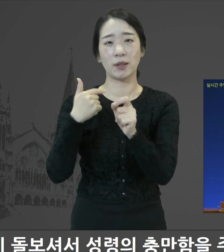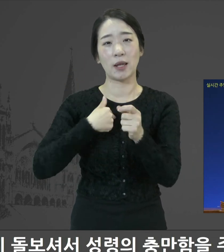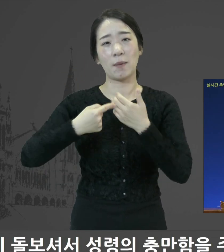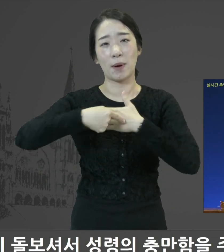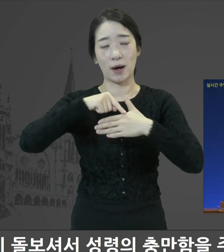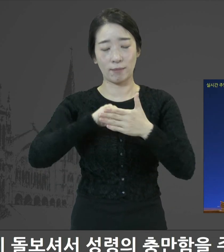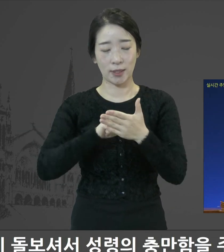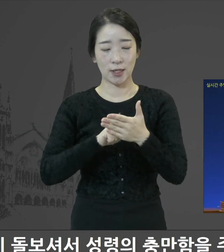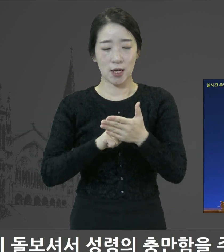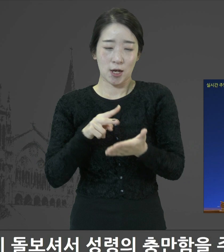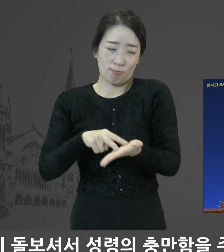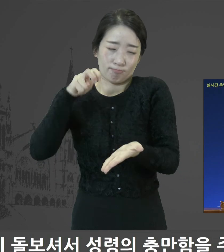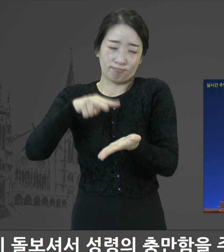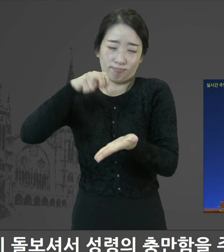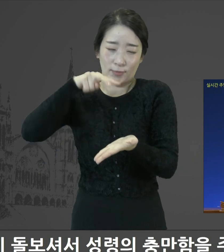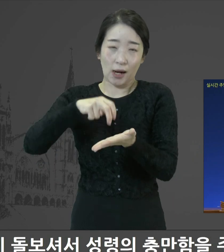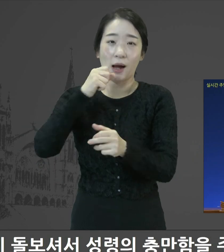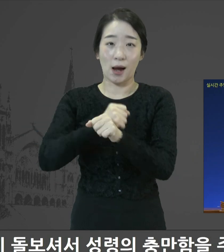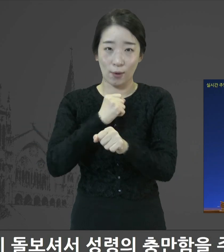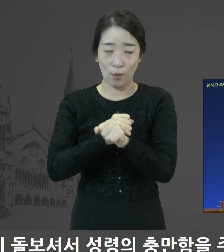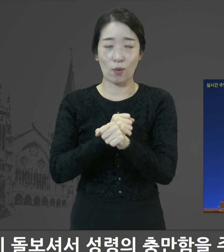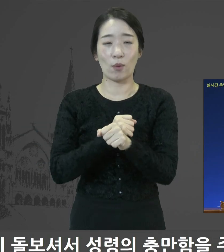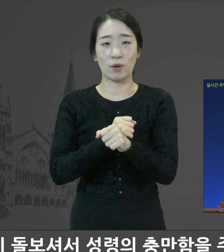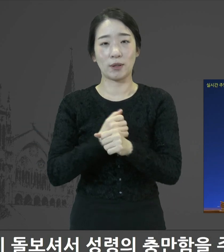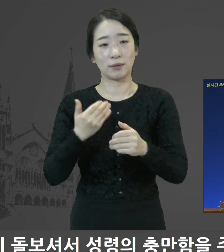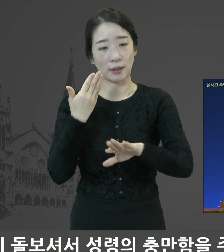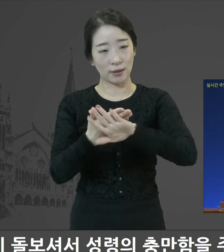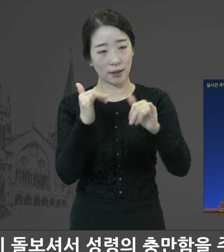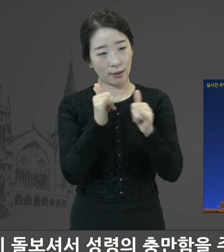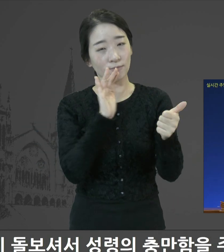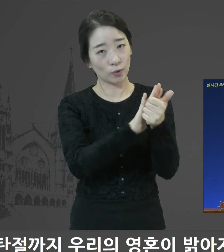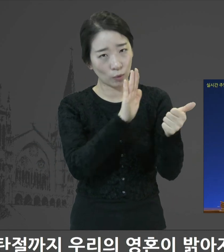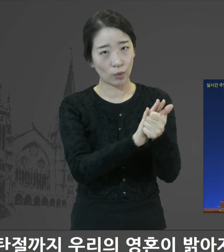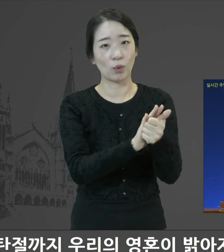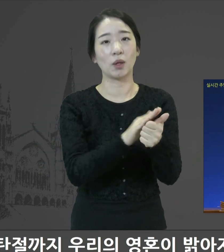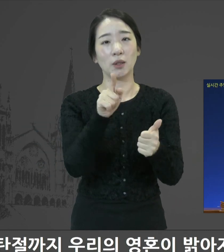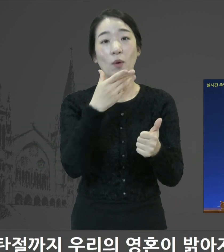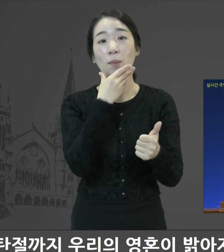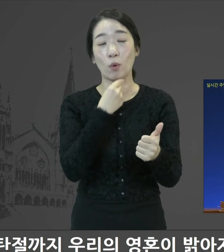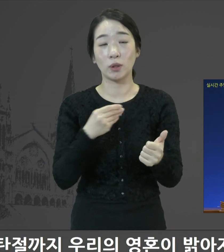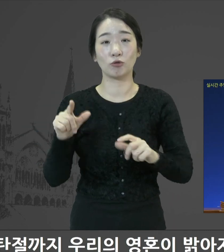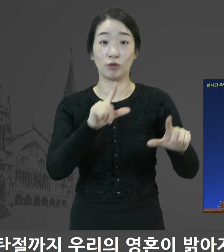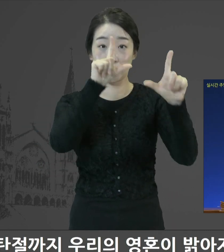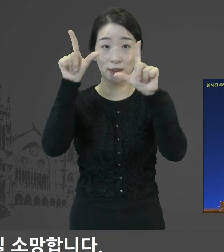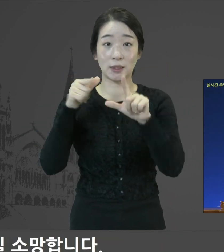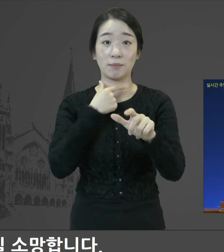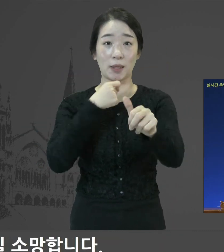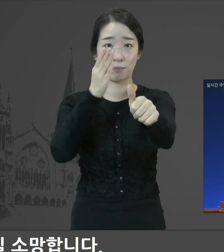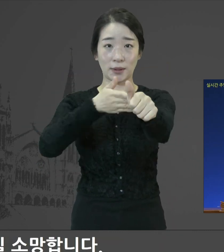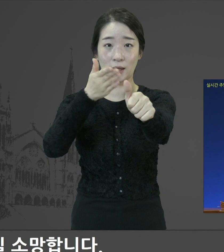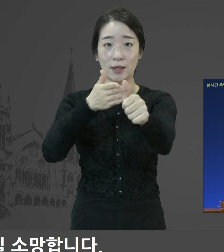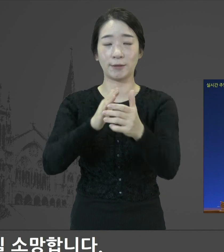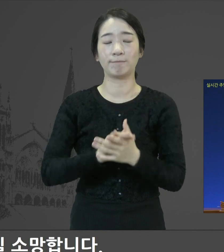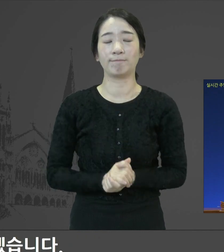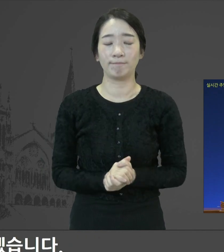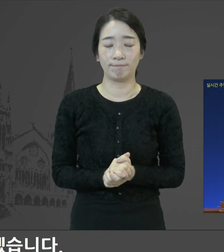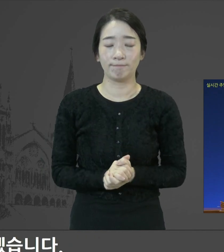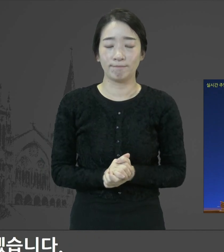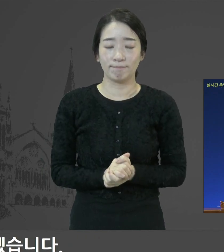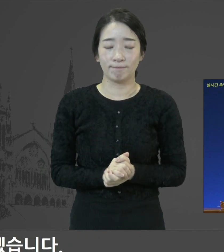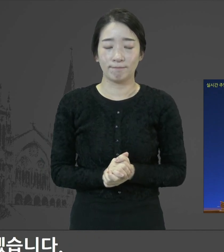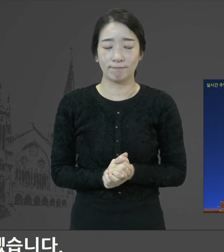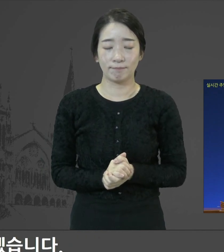있고 오늘 들은 말씀의 역사가 일어날 수 있기를 주 안에서 소망합니다. 기도하겠습니다. 살아계신